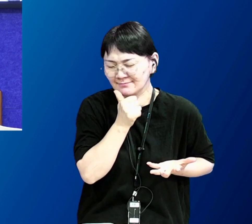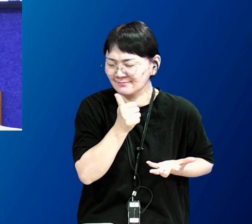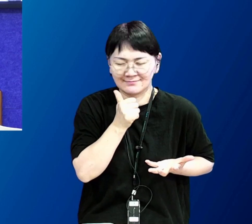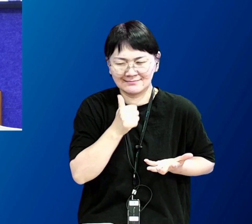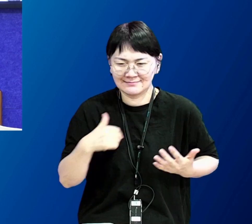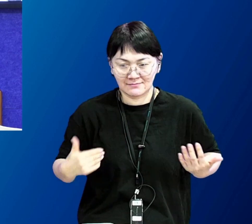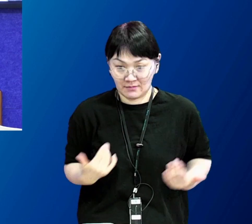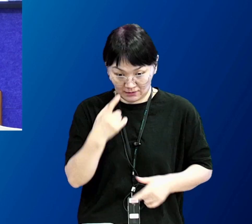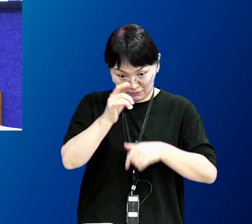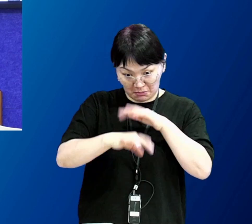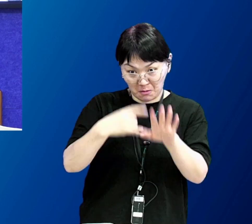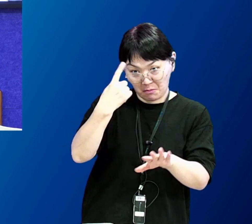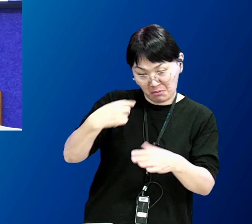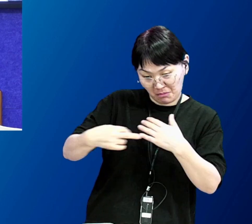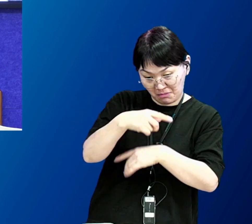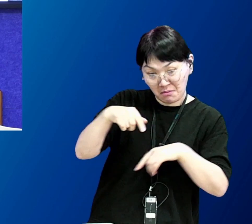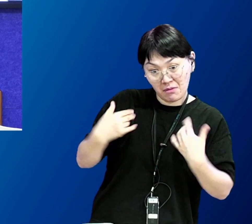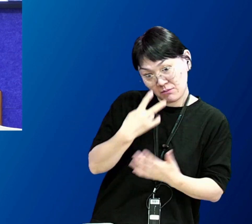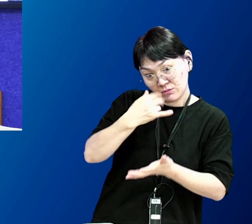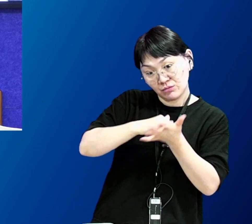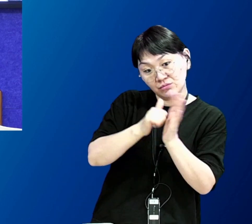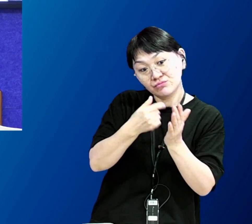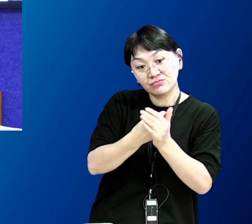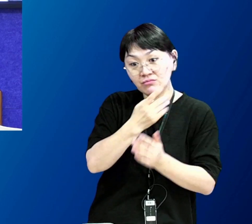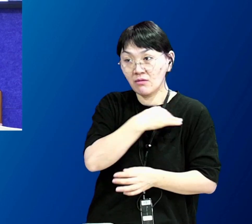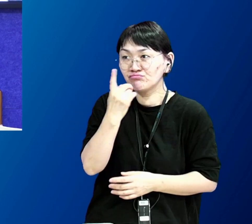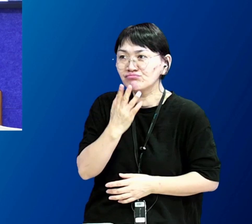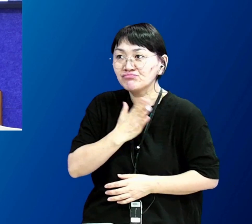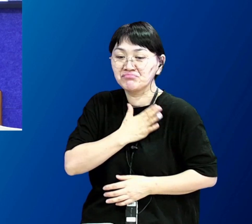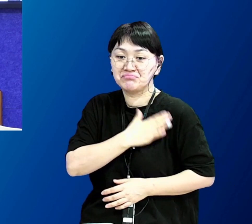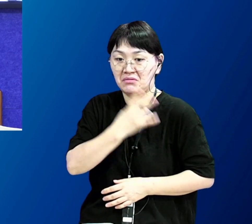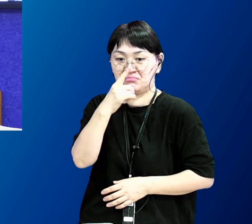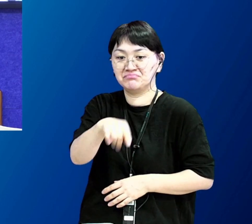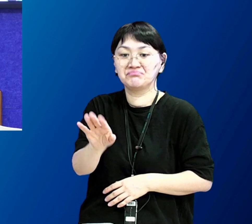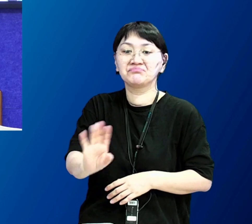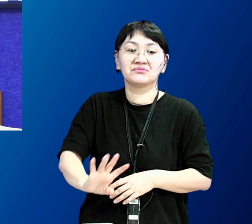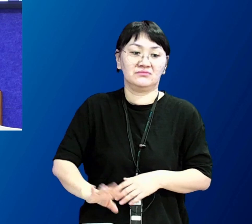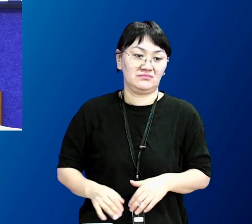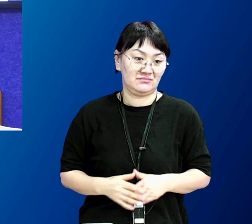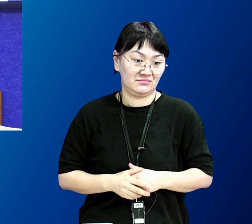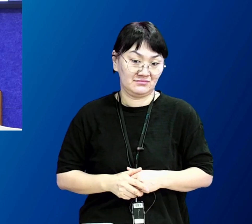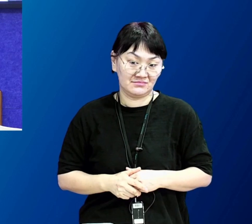дотор амьдрч байгаа бол энэ нь эзнийг хайрлж байгаа хэрэг биш байх.